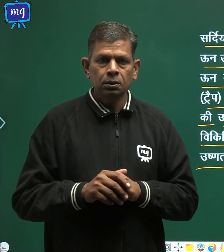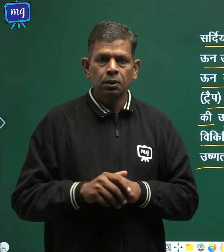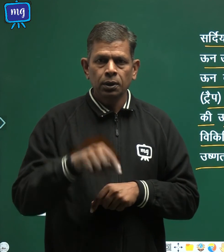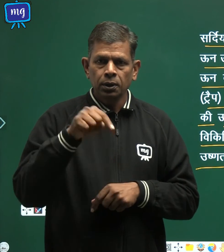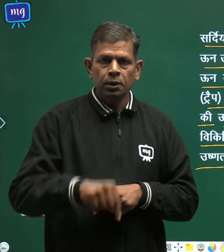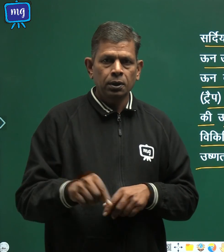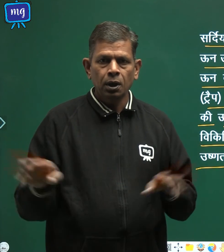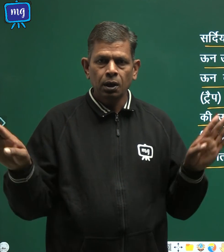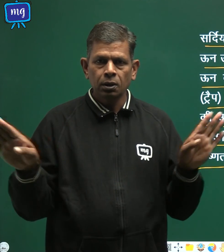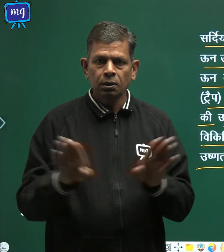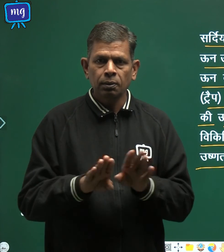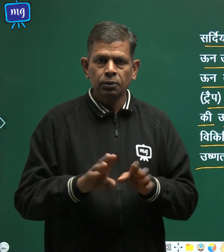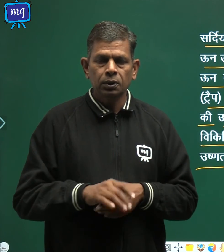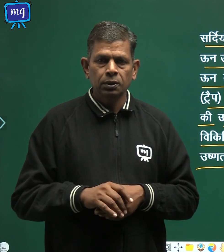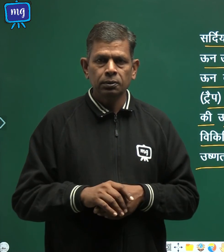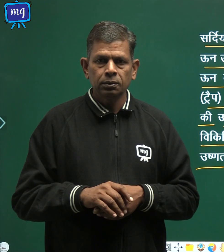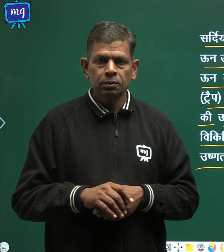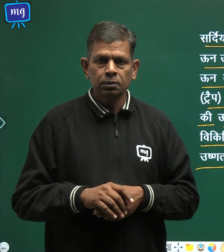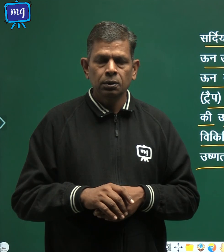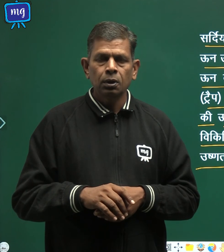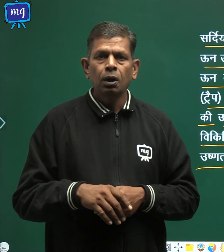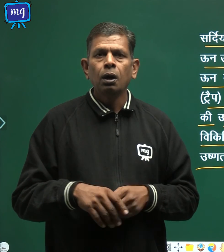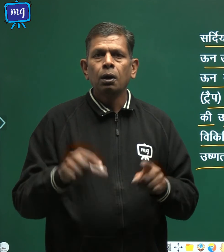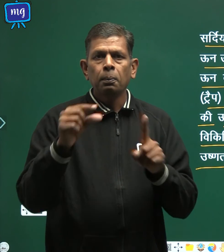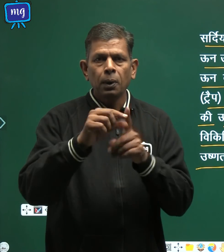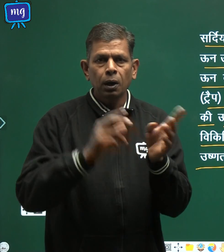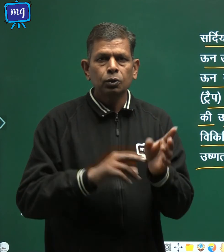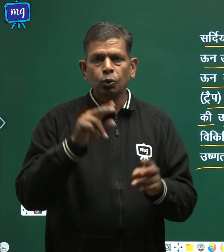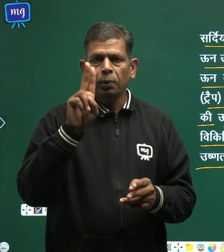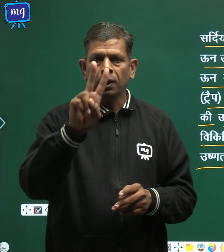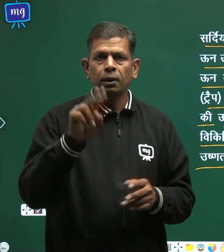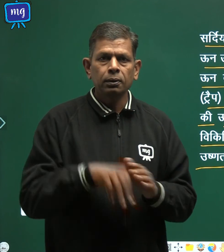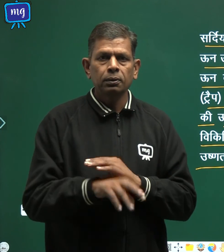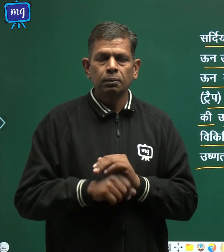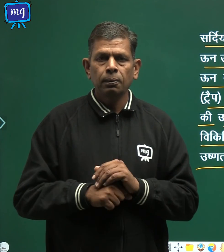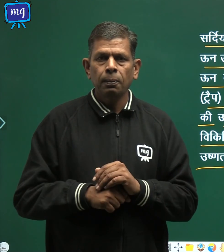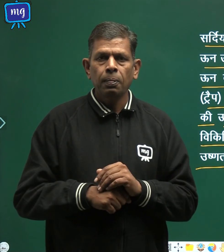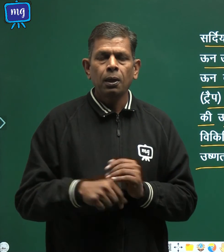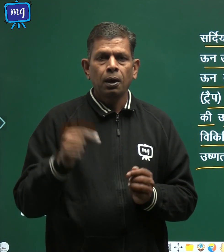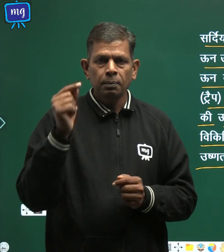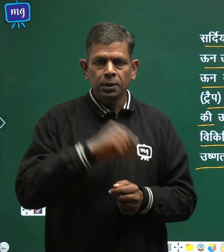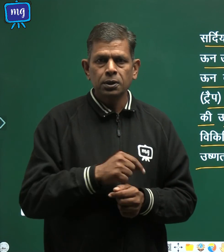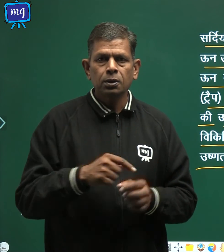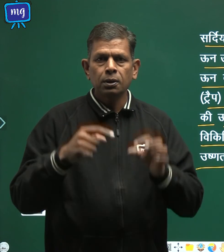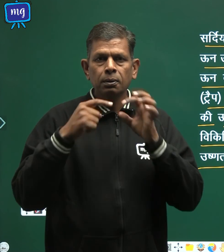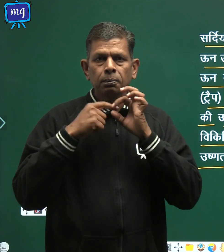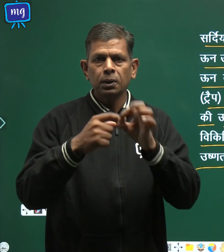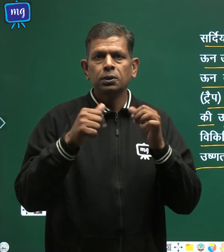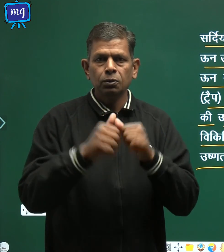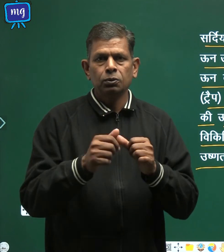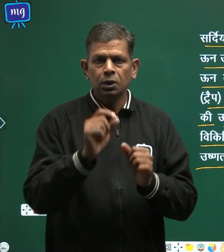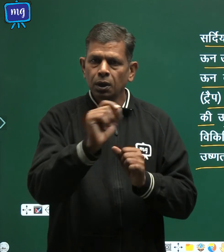यहाँ समाप्त होता है। भाग 2 में हम इसके प्रश्न उत्तर करेंगे।